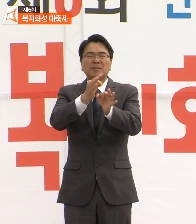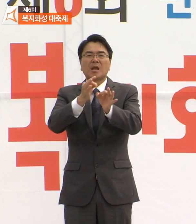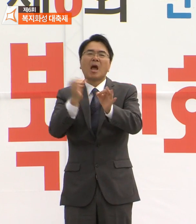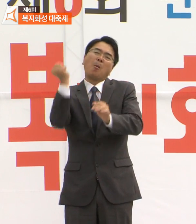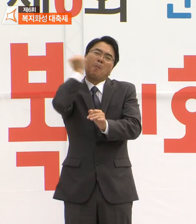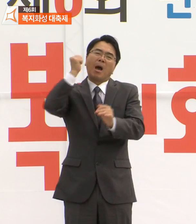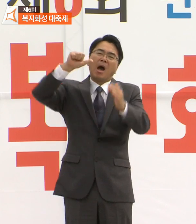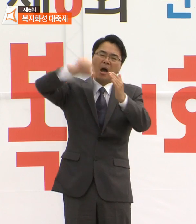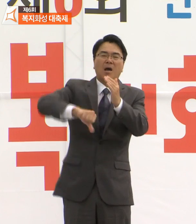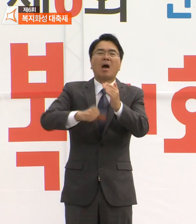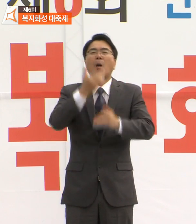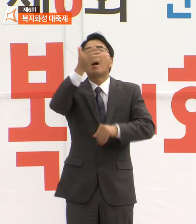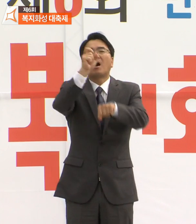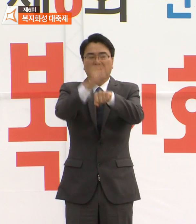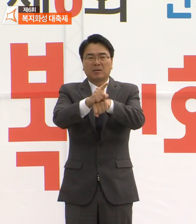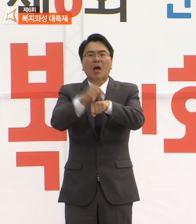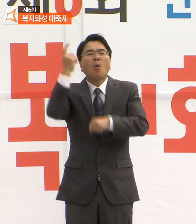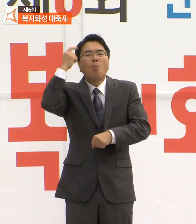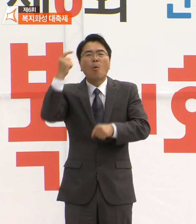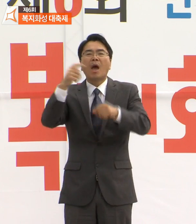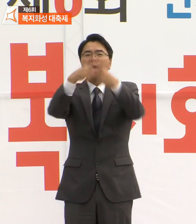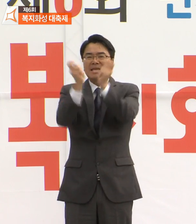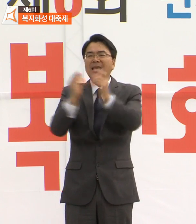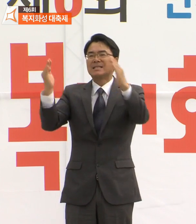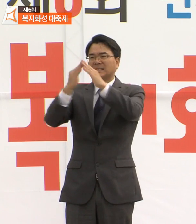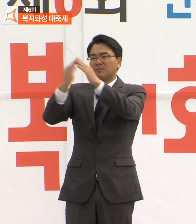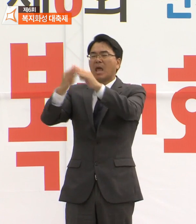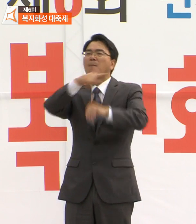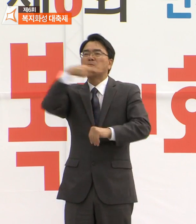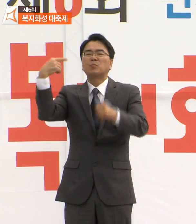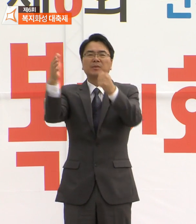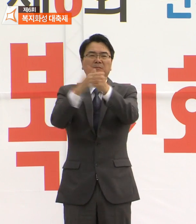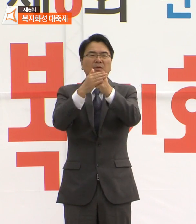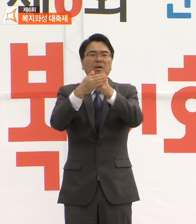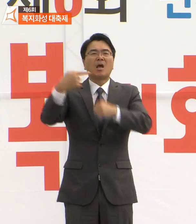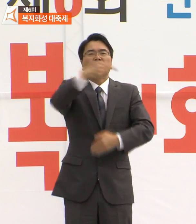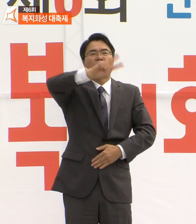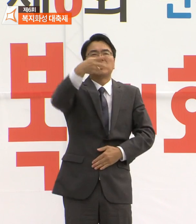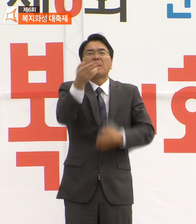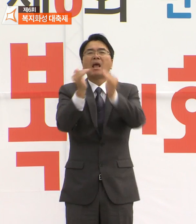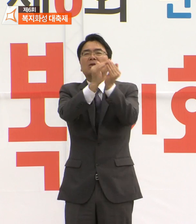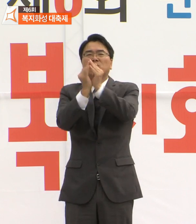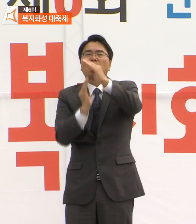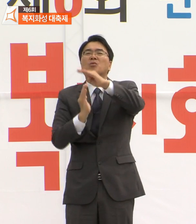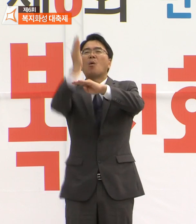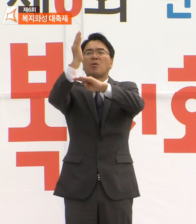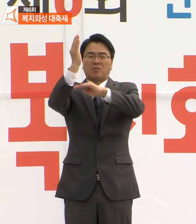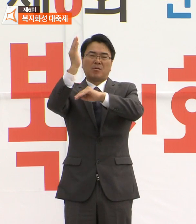망할 가능성이 있다. 그 원인은 가계부채 때문일 것이다 라고 얘기합니다. 가계부채는 1200조가 넘어섰습니다.